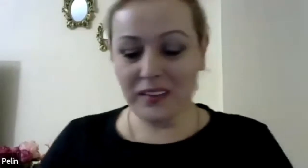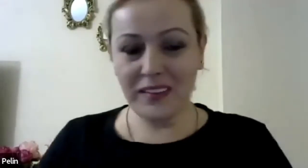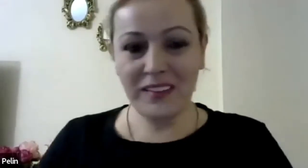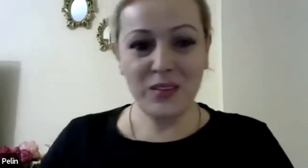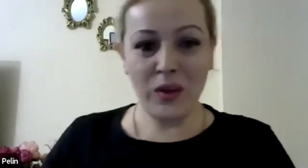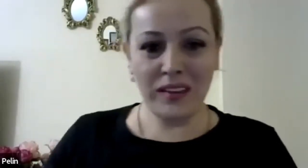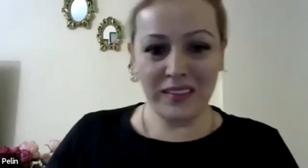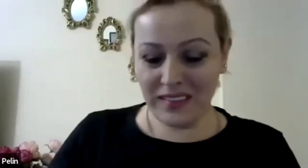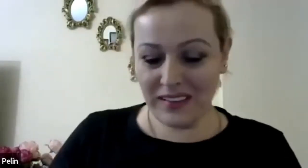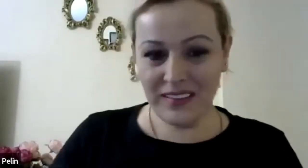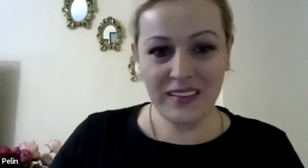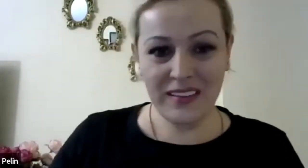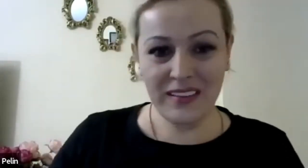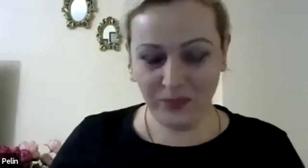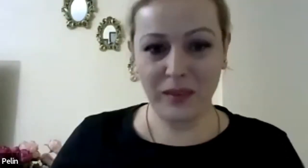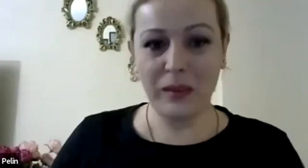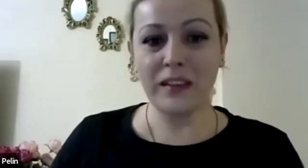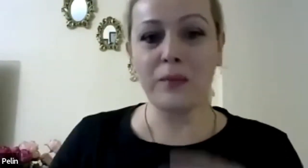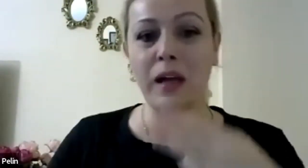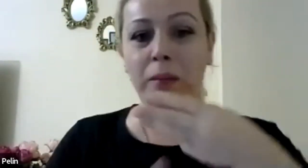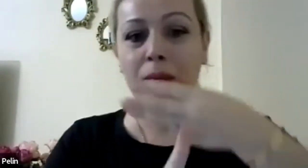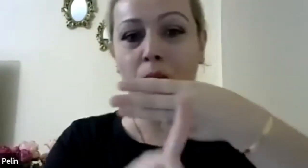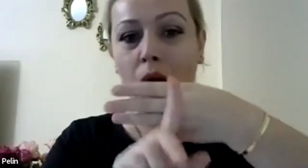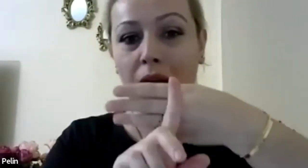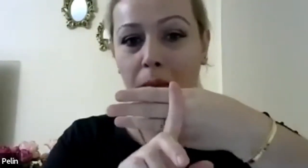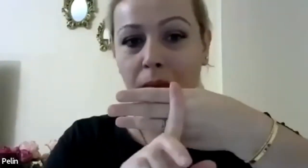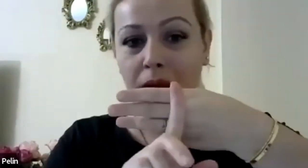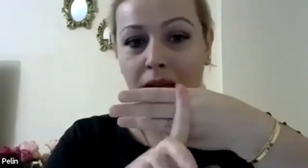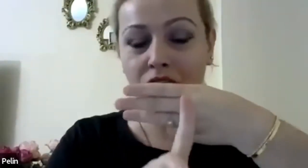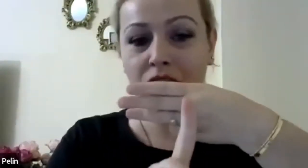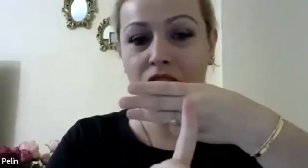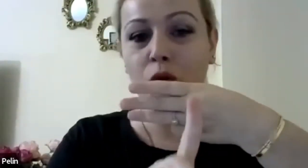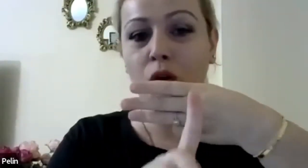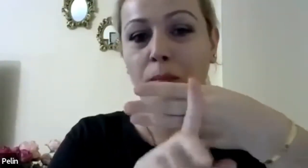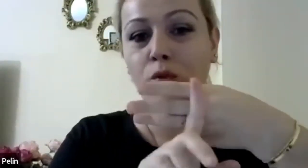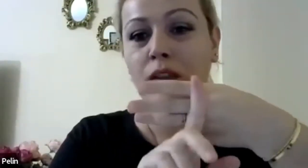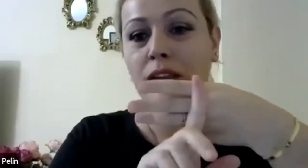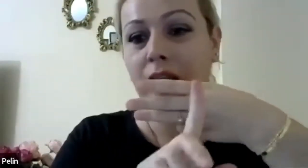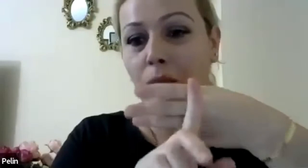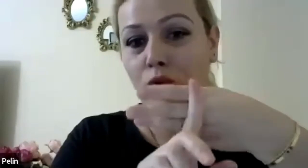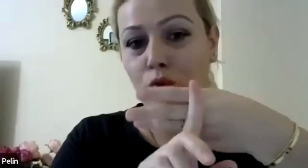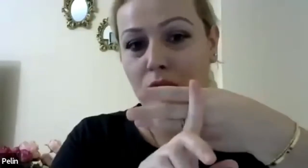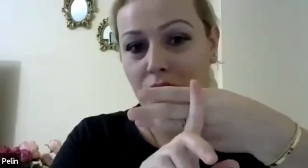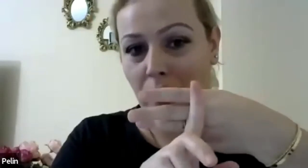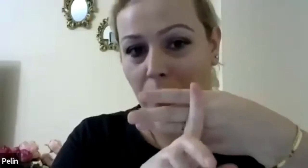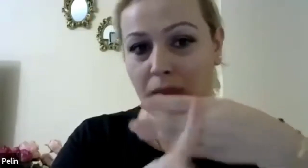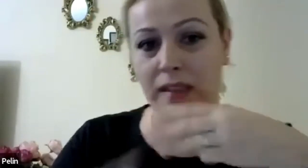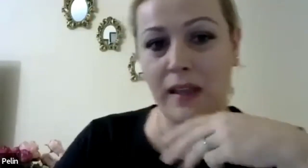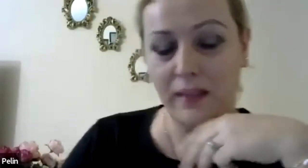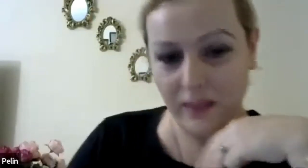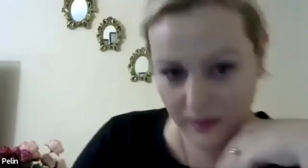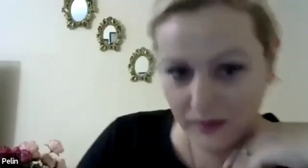Adınızı, soyadınızı yazarsanız. Bakın Emrah Bey böyle yapmaya alıştı. Şimdi o hep kullanırken bunu kullanacak mesela.